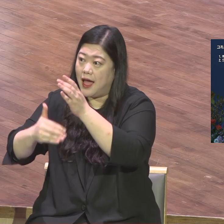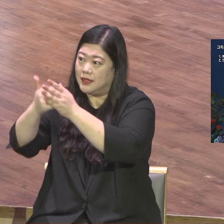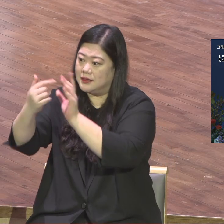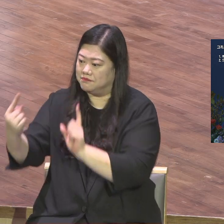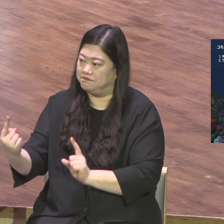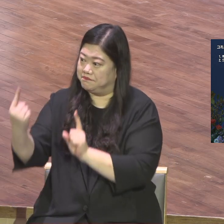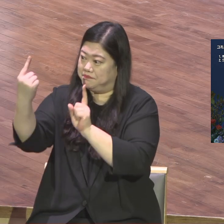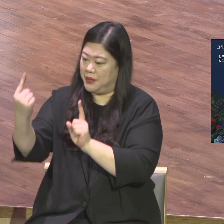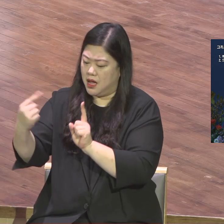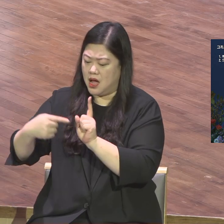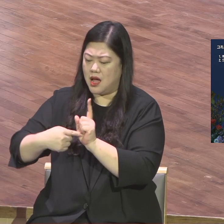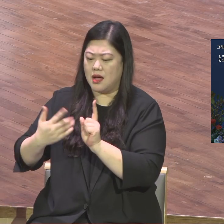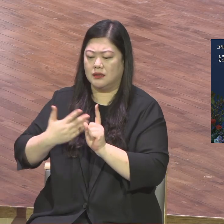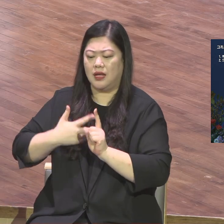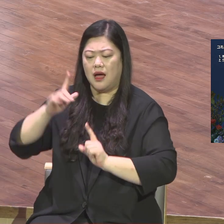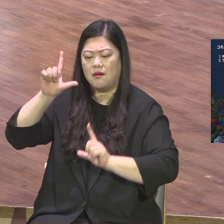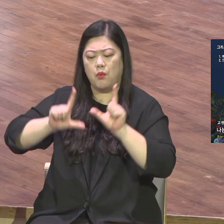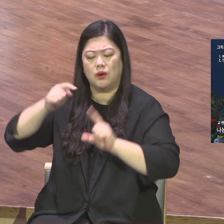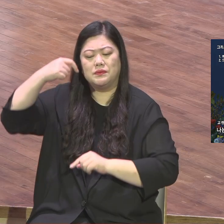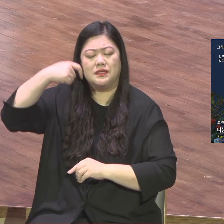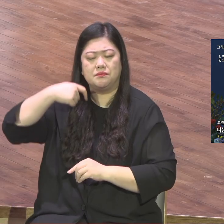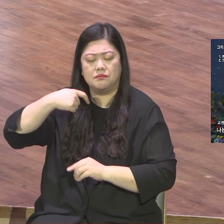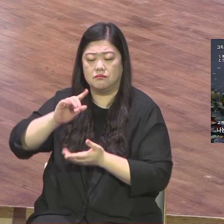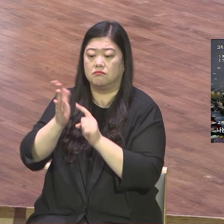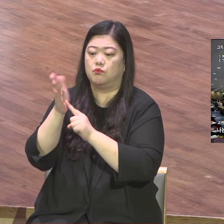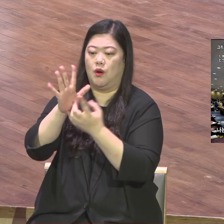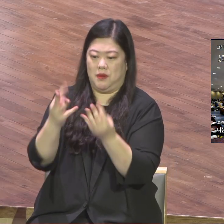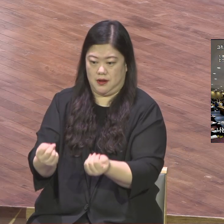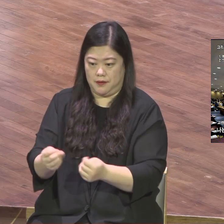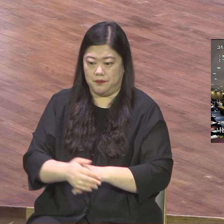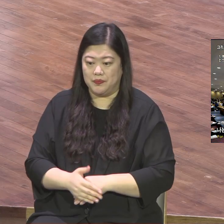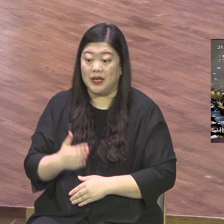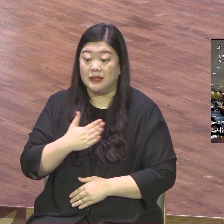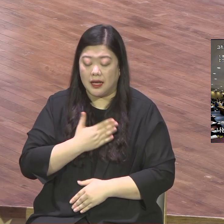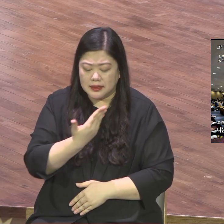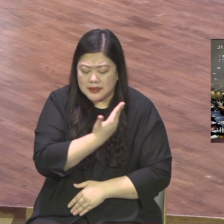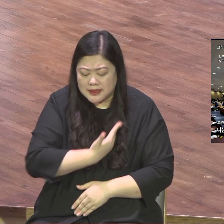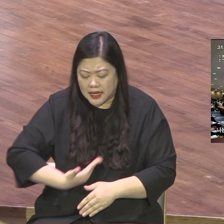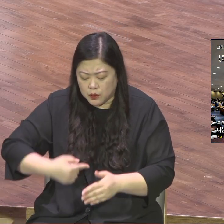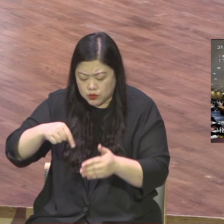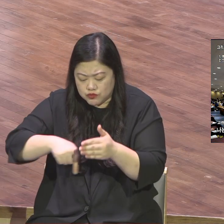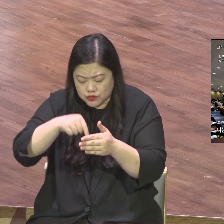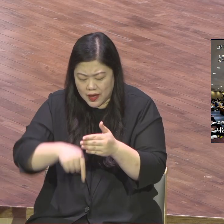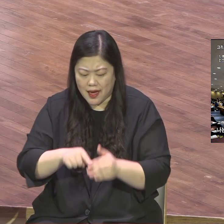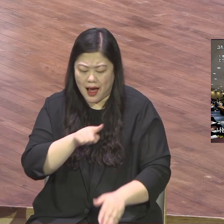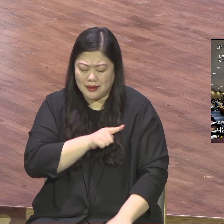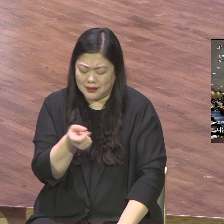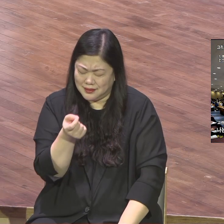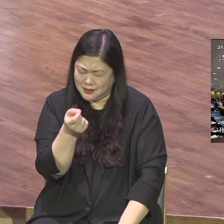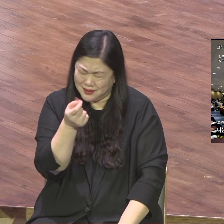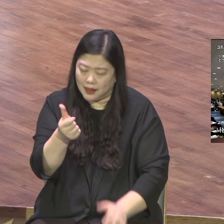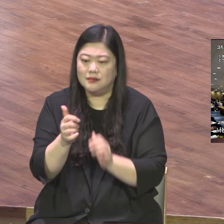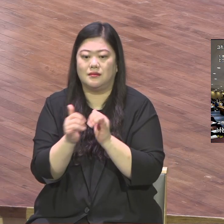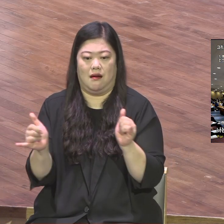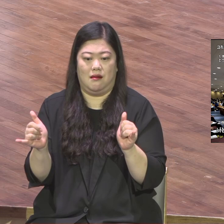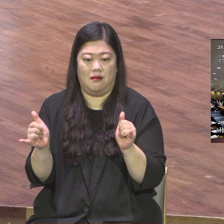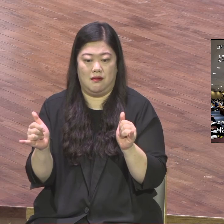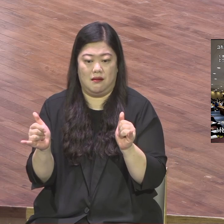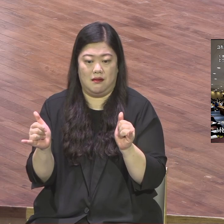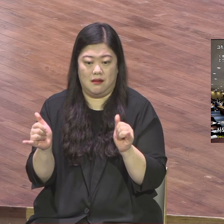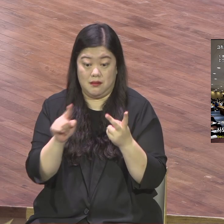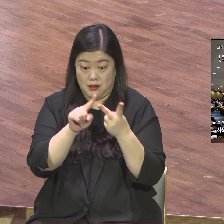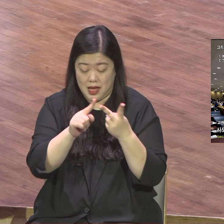많이 나오지요. 고린도전서 15장 9절에 보면 나는 사도 중에 가장 적은 자라. 나는 하나님의